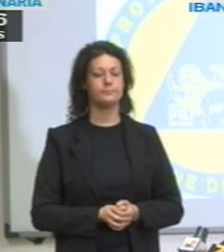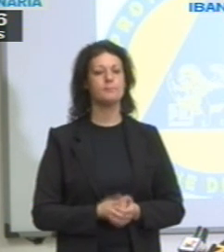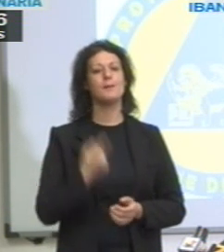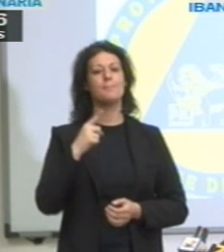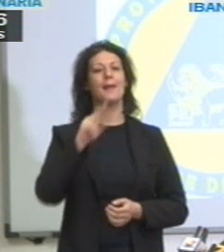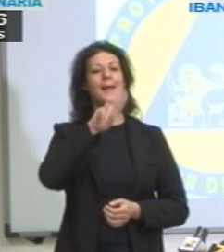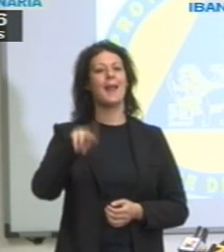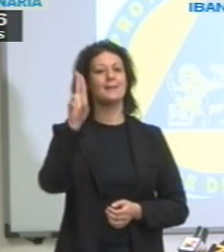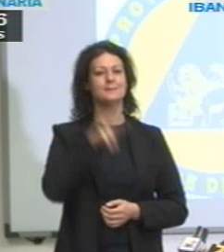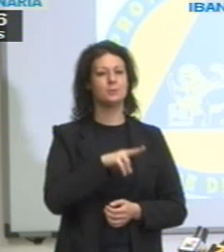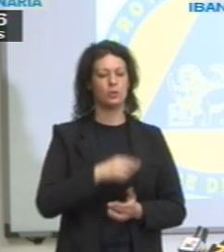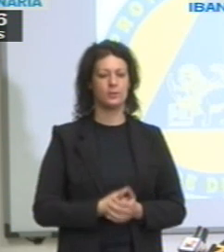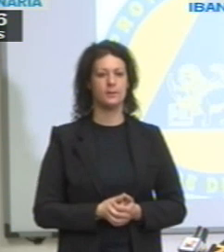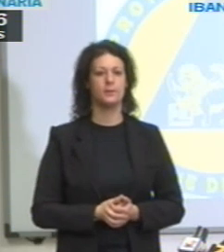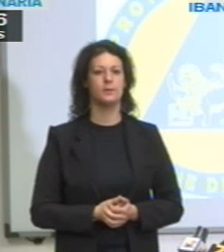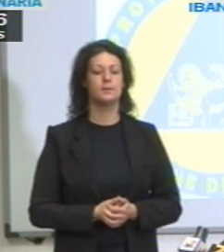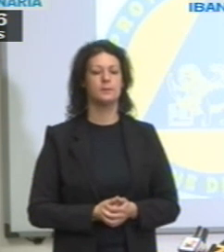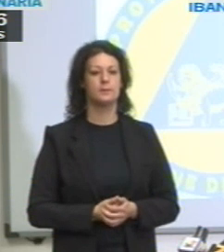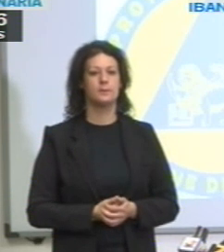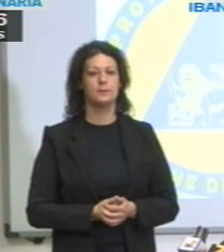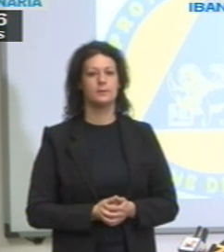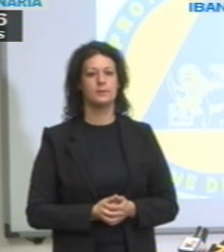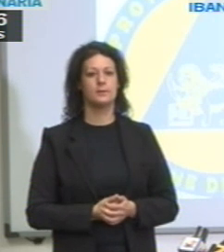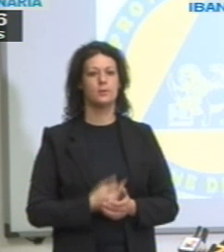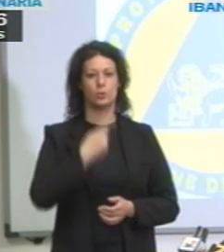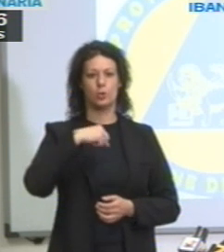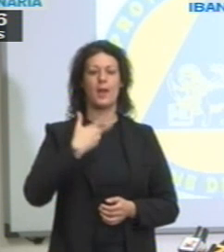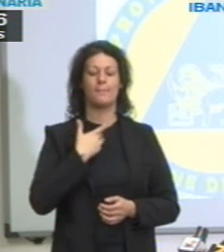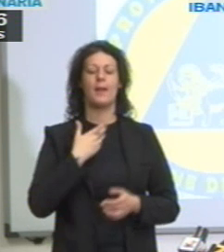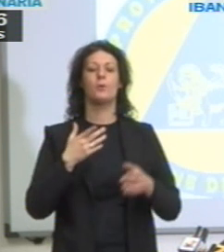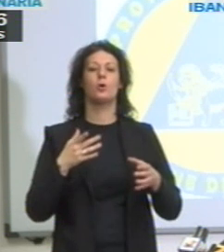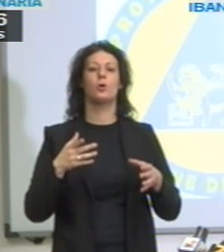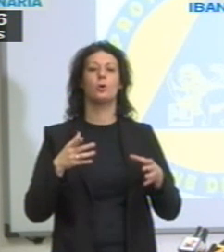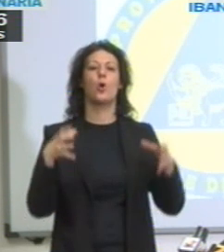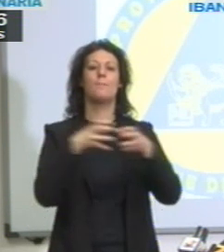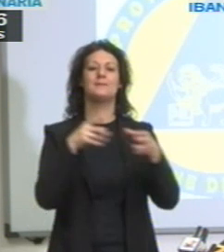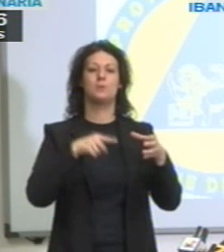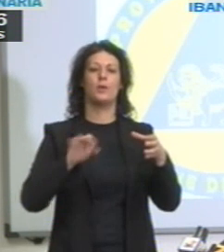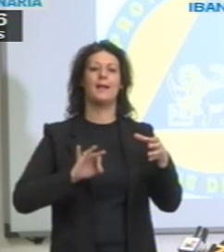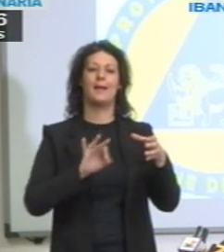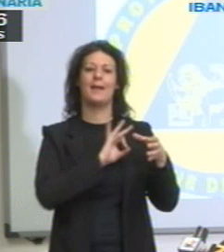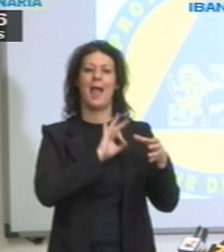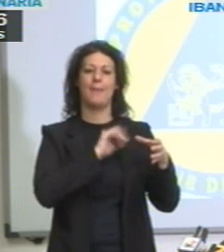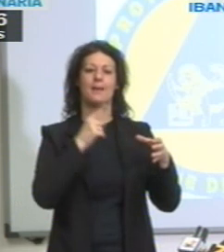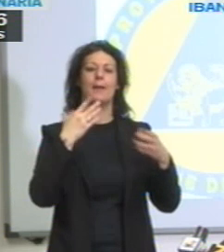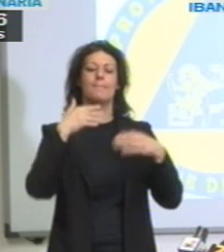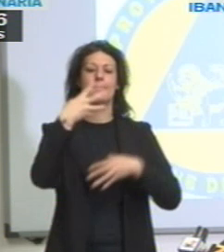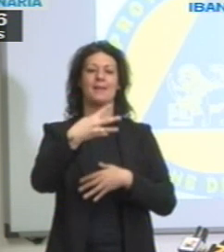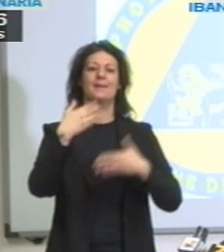elezioni noi abbiamo un'audizione in commissione della Camera martedì mattina alle